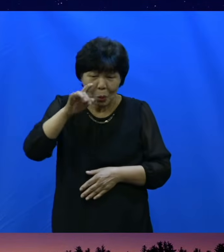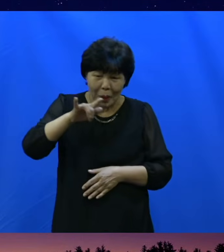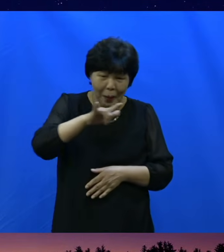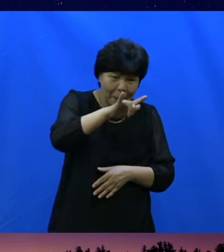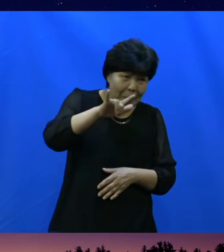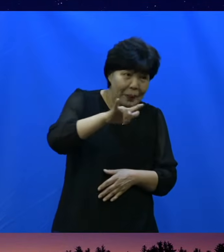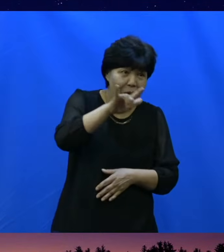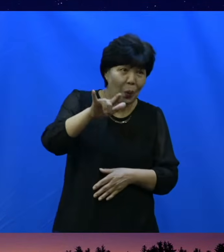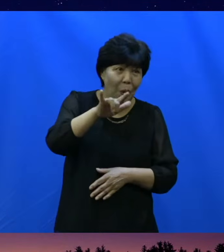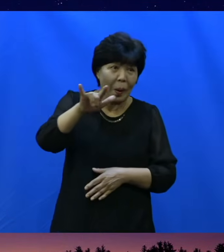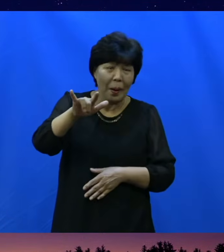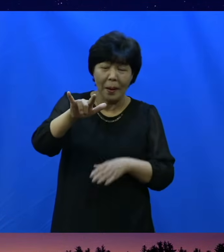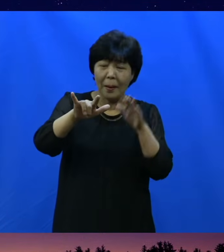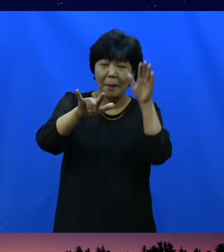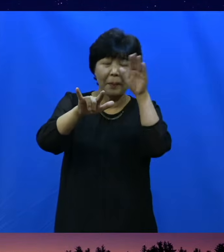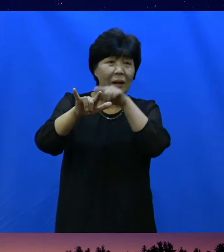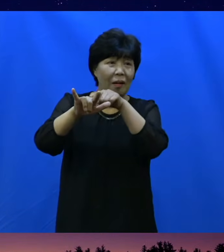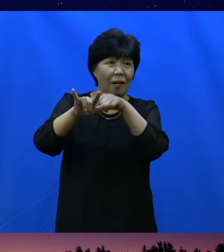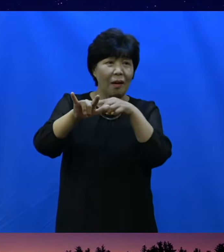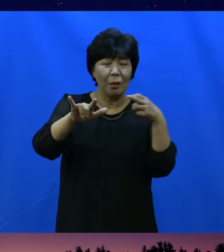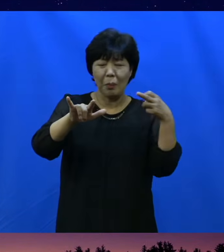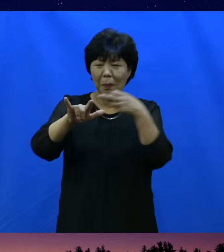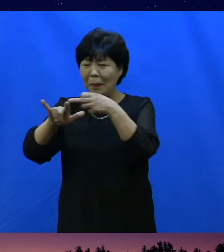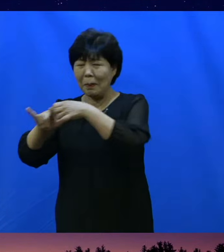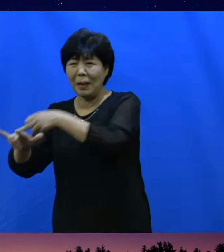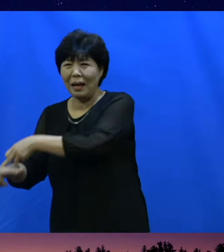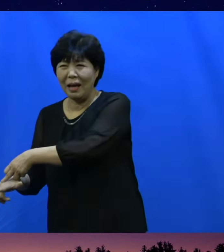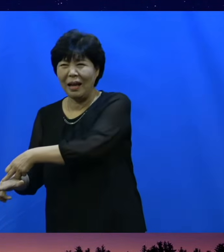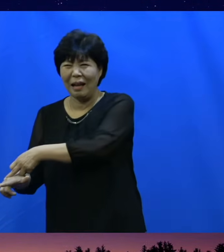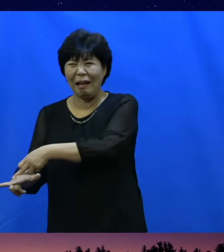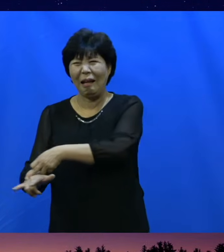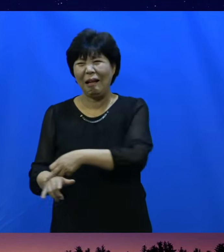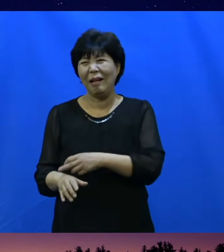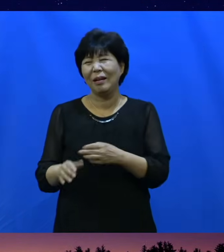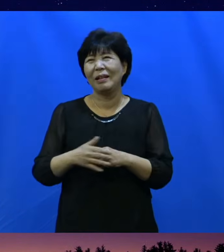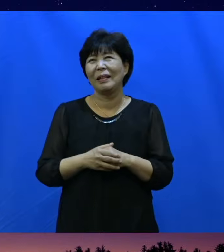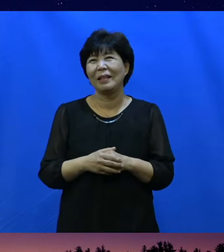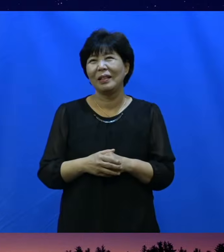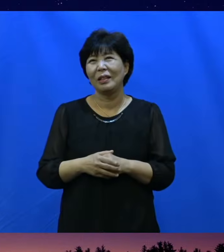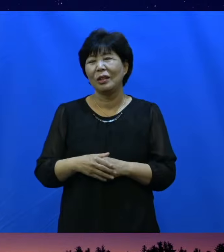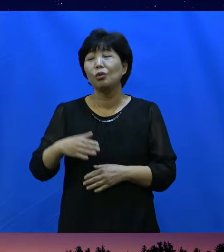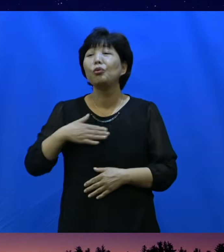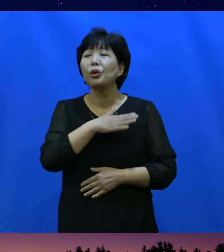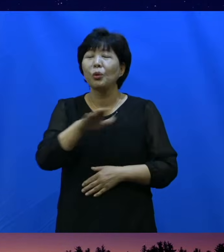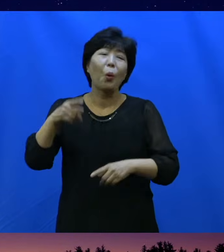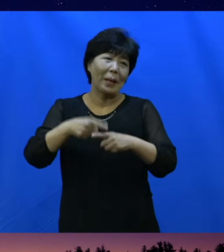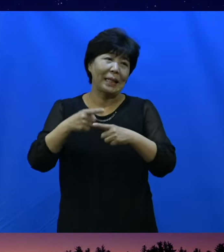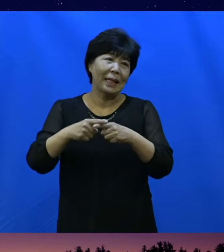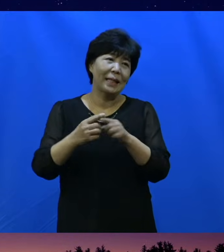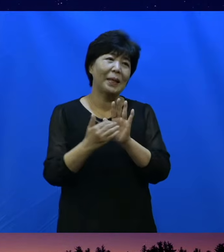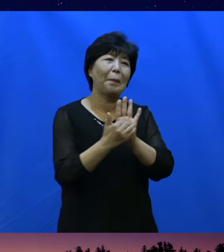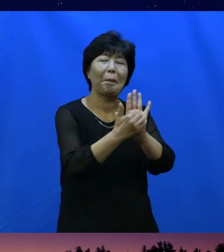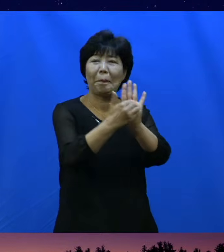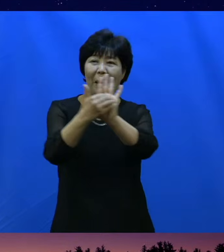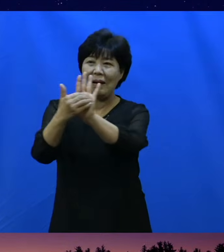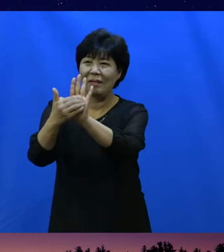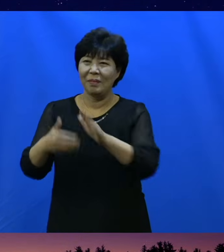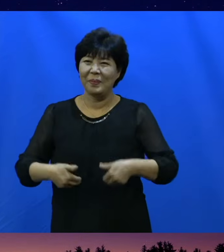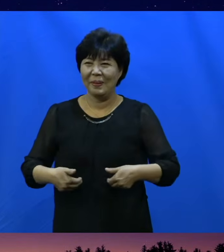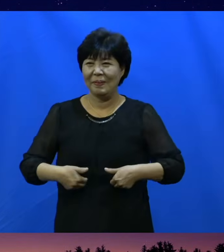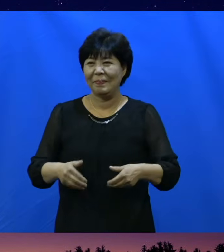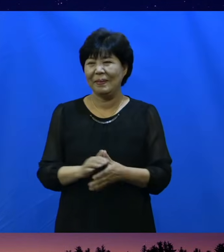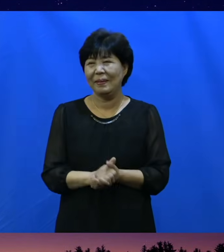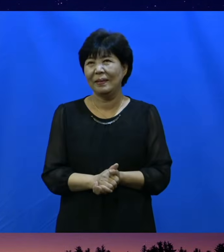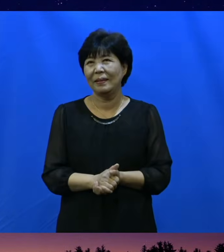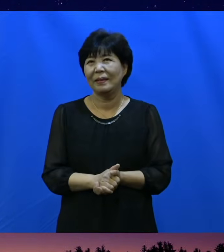격추를 시켜버린 거예요. 그대로 떨어지면 파괴가 있습니다. 우리가 방어를 해야 된다는 거. 방어를 해야 돼.